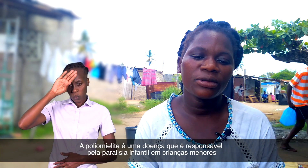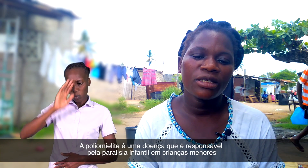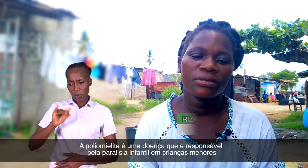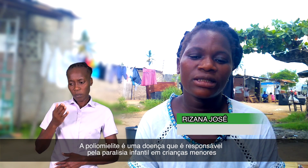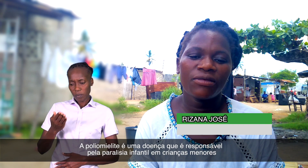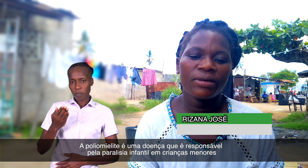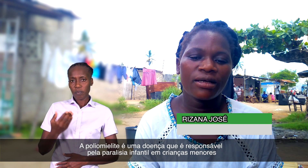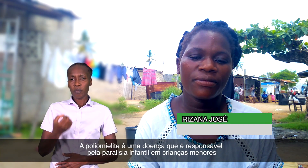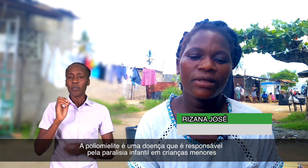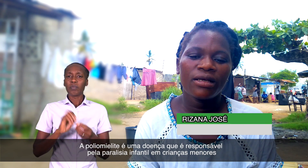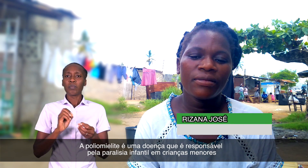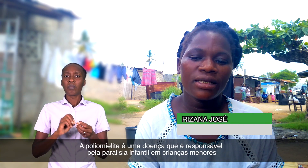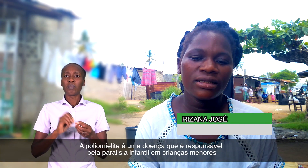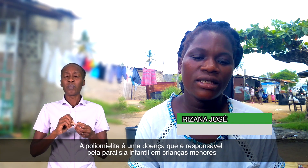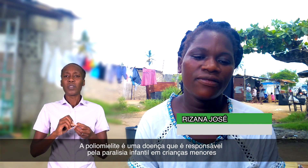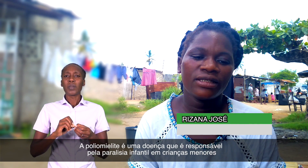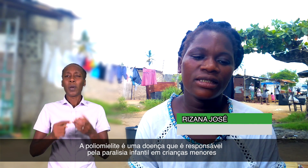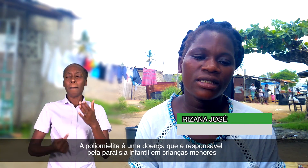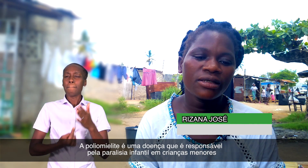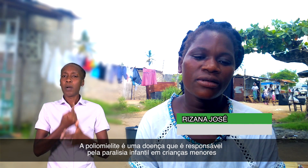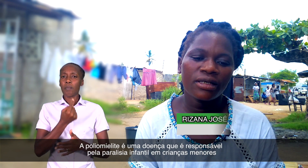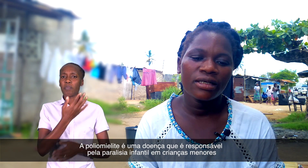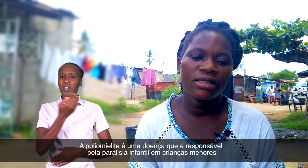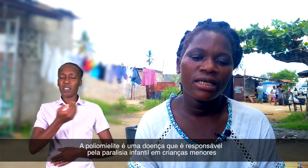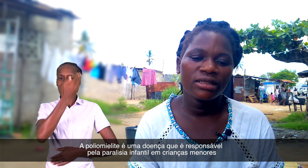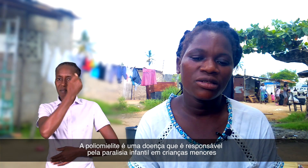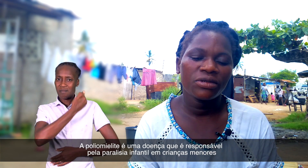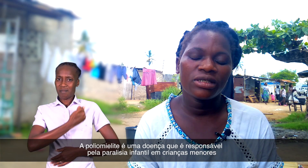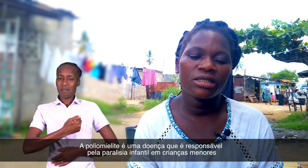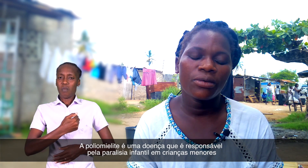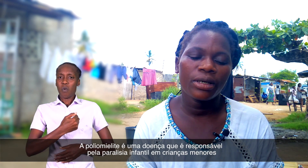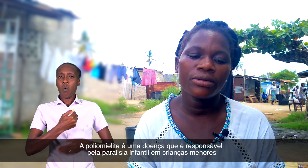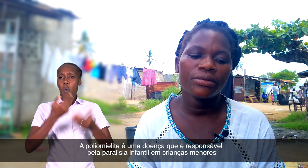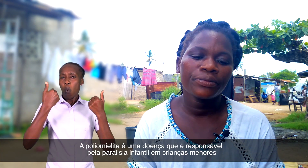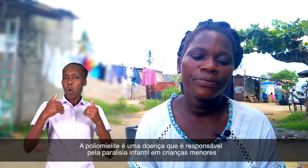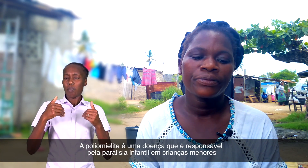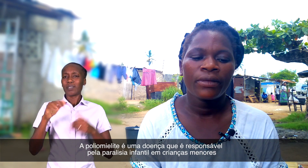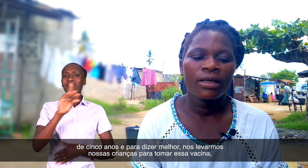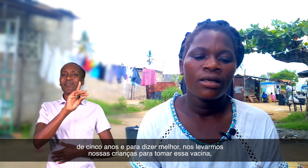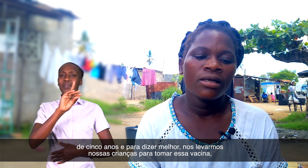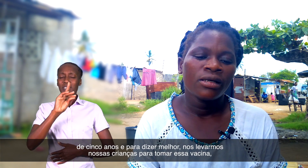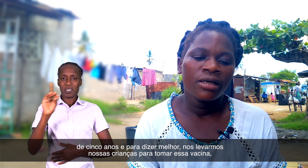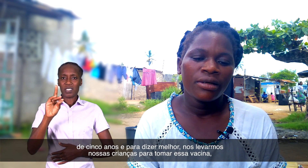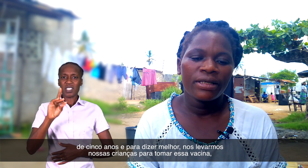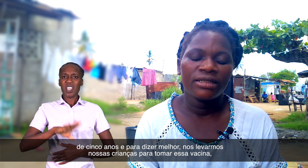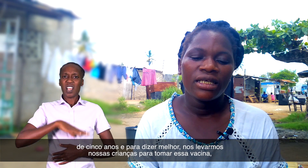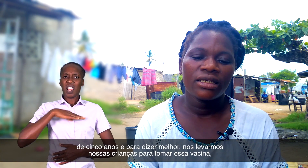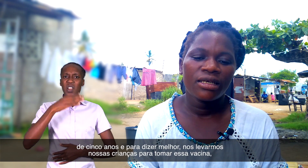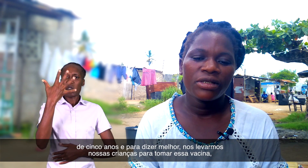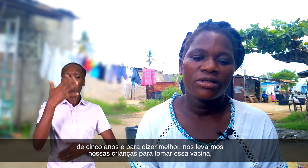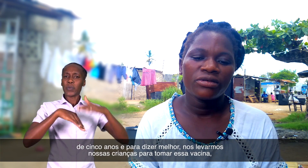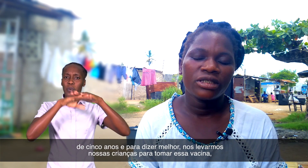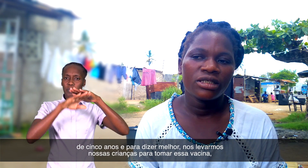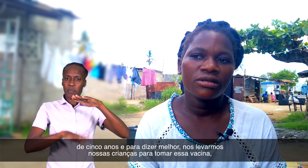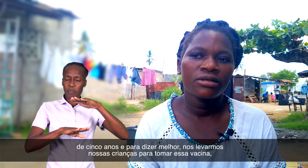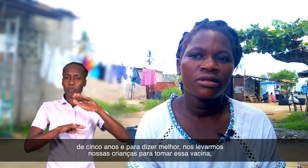que é responsável pela paralisia infantil em crianças menores de 5 anos. E para dizer que é